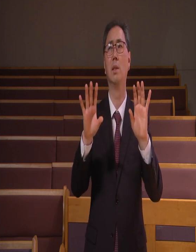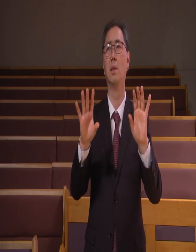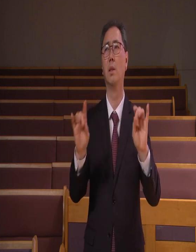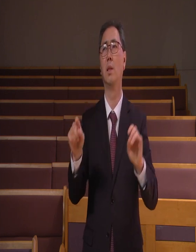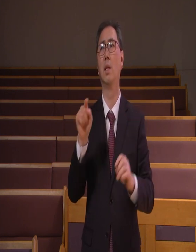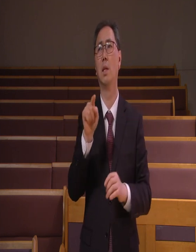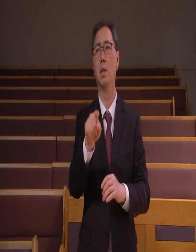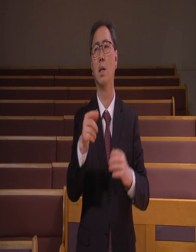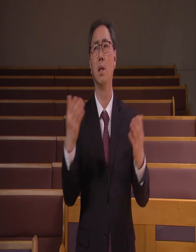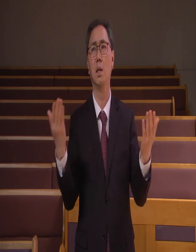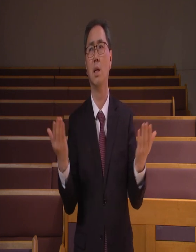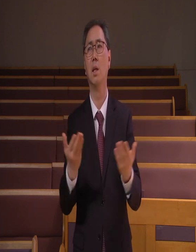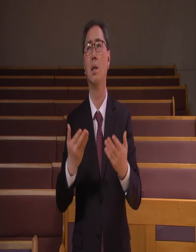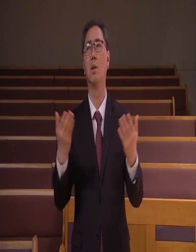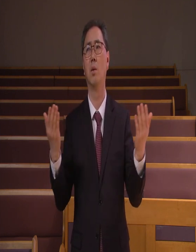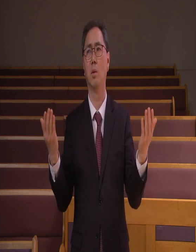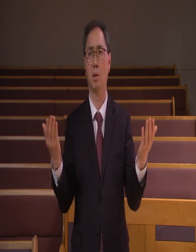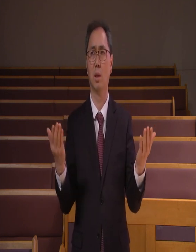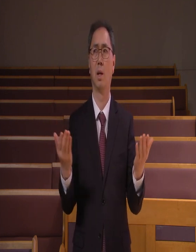때로 그